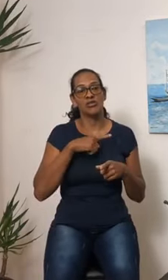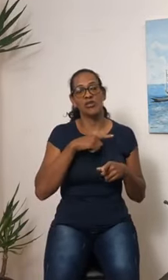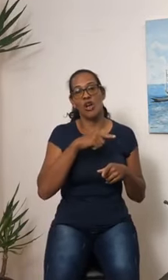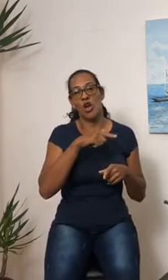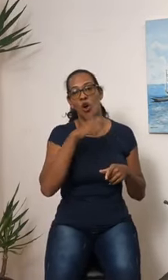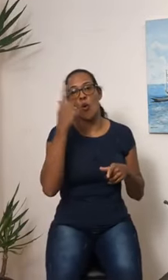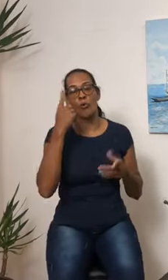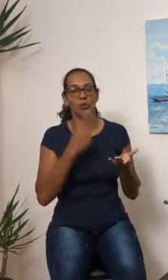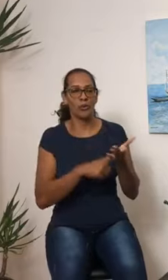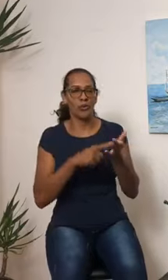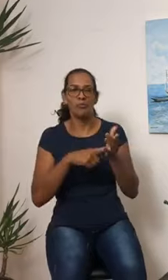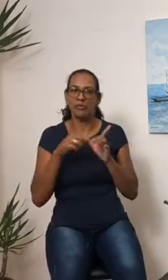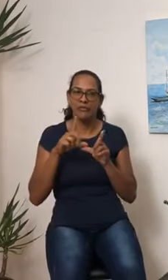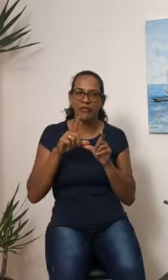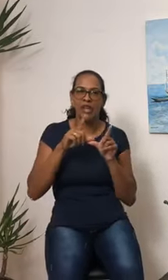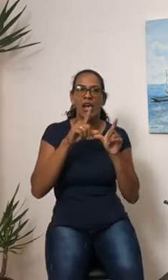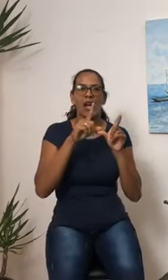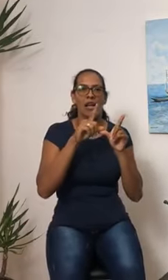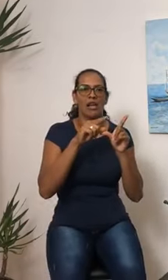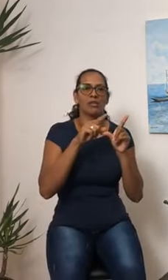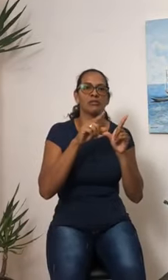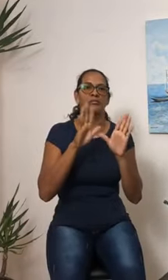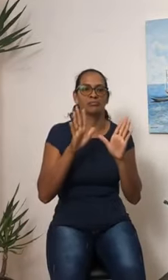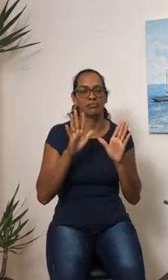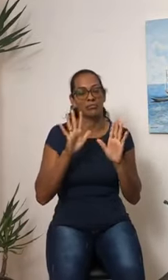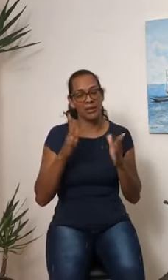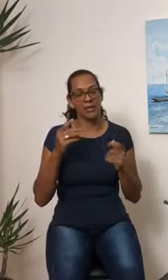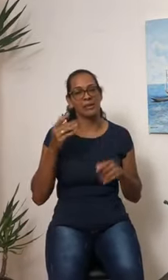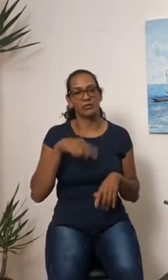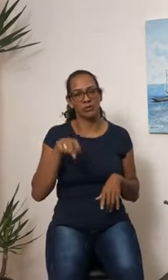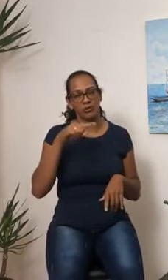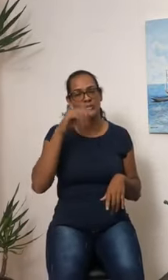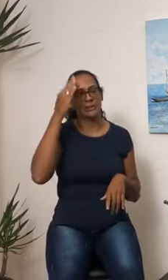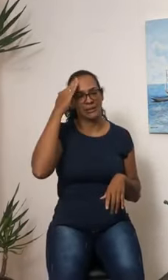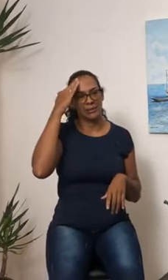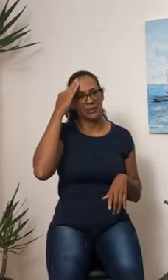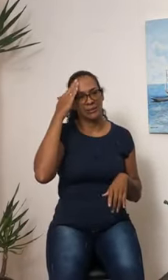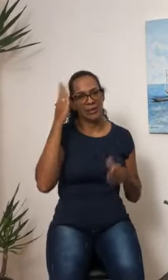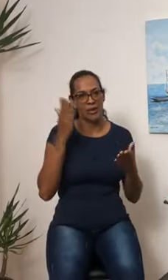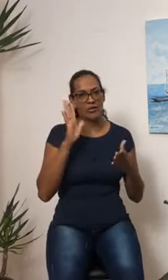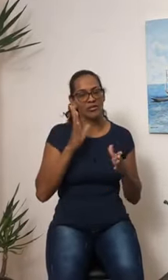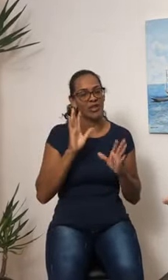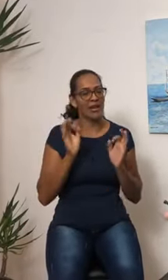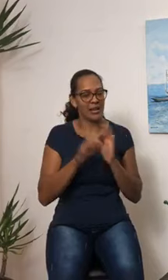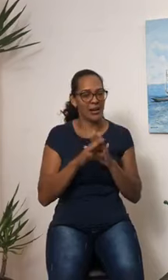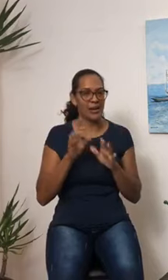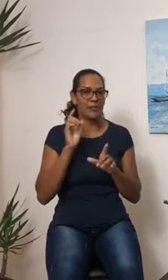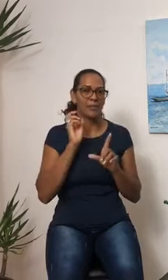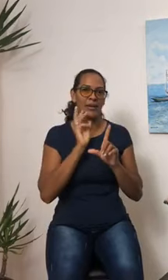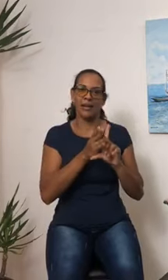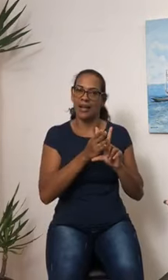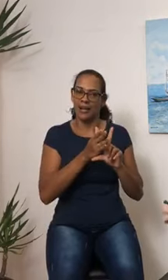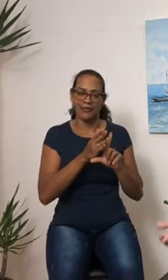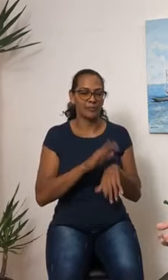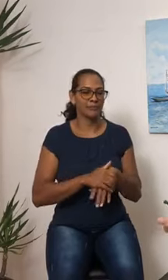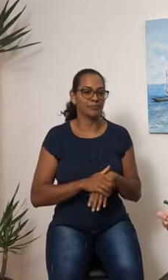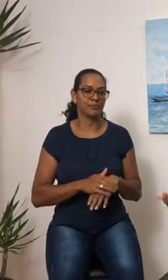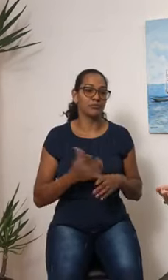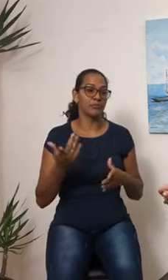quem acompanha a gente também sabe que a nossa live emissorária já estaria acabando, né? Então é isso aí. Aqui a maioria das perguntas que vem recebendo